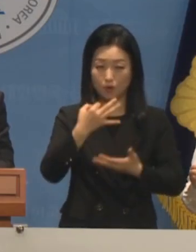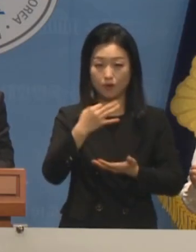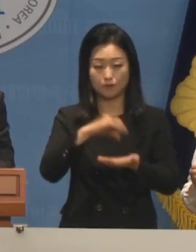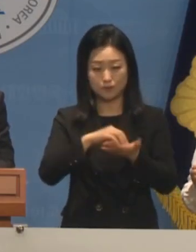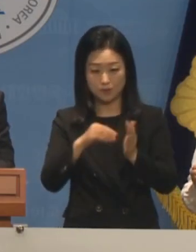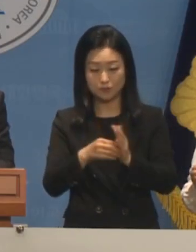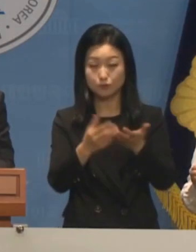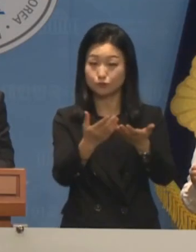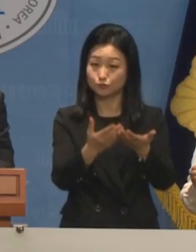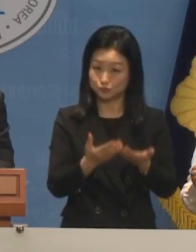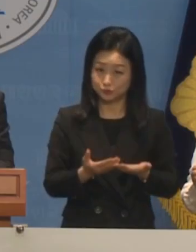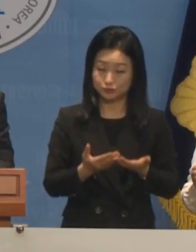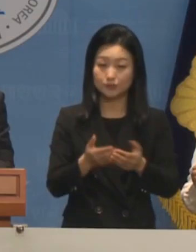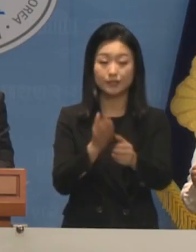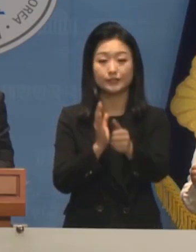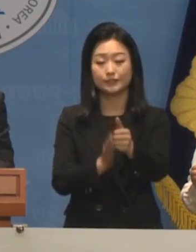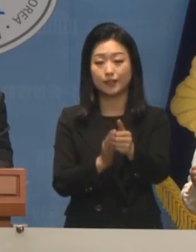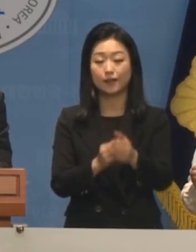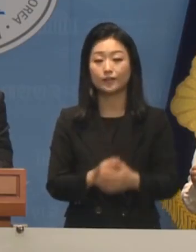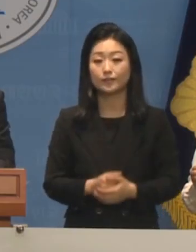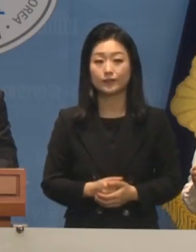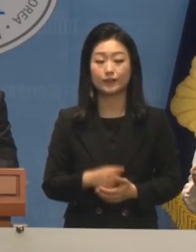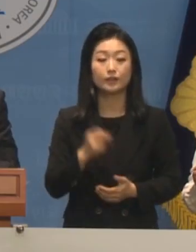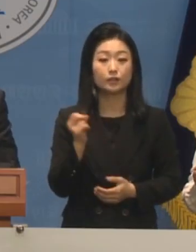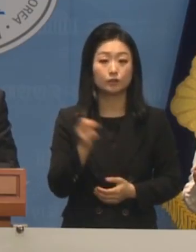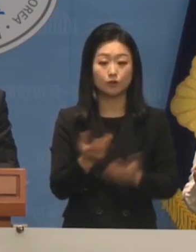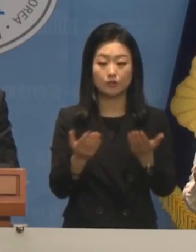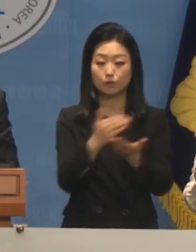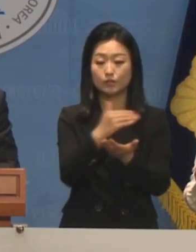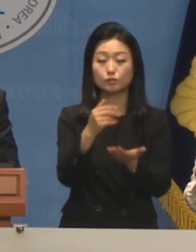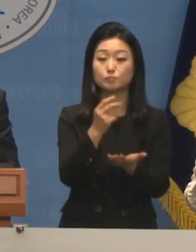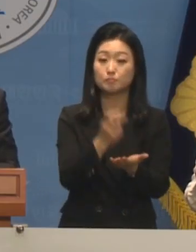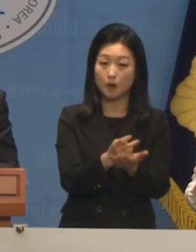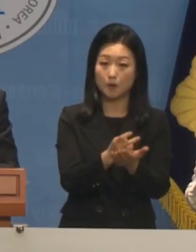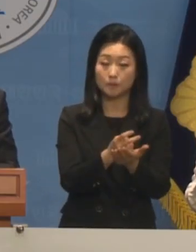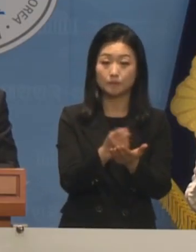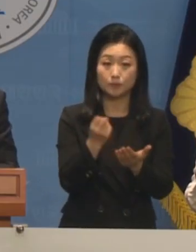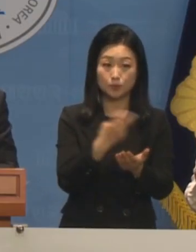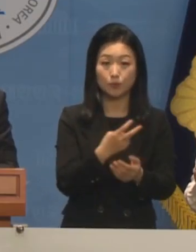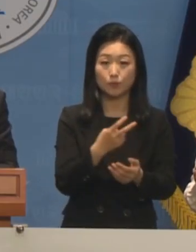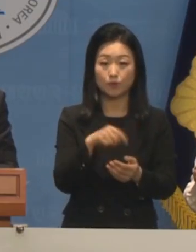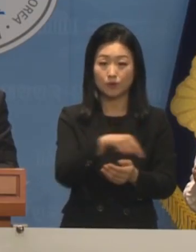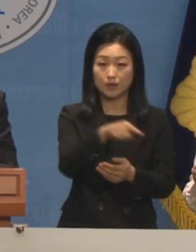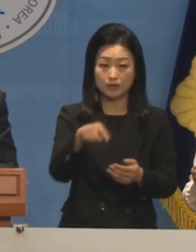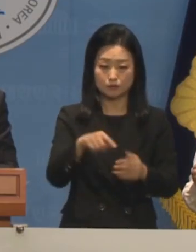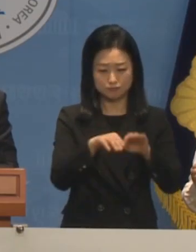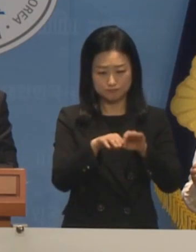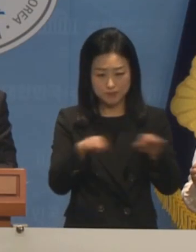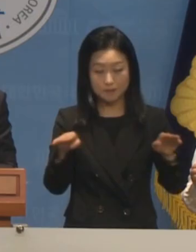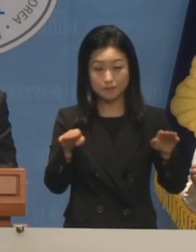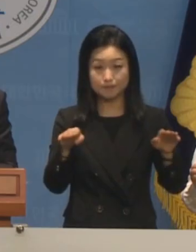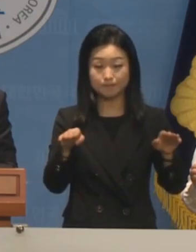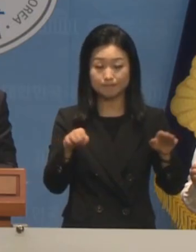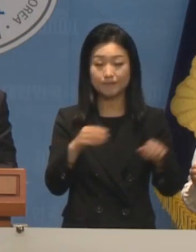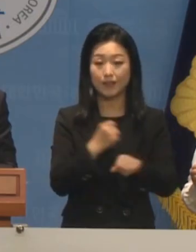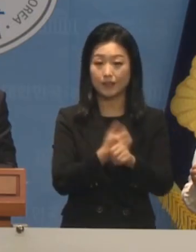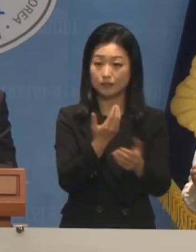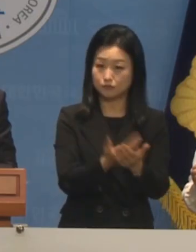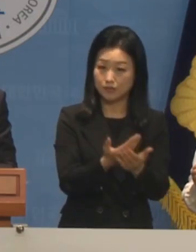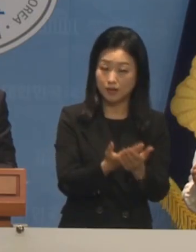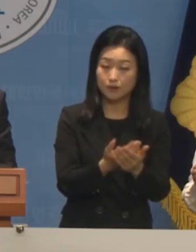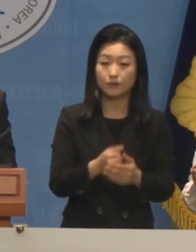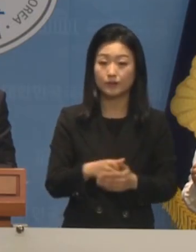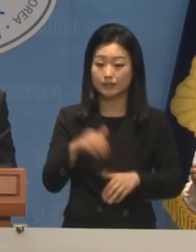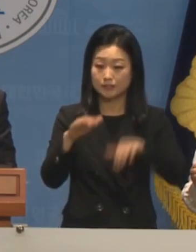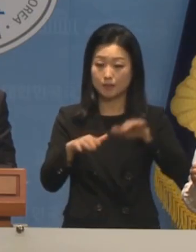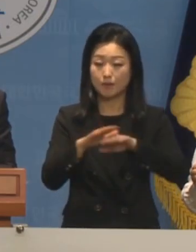위한 사무적인 책뿐만이 아니라 근 법 사각지대의 해소와 불평 등 양극화 회소 등